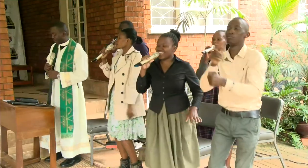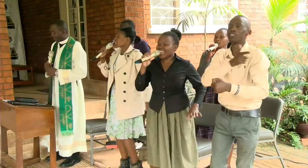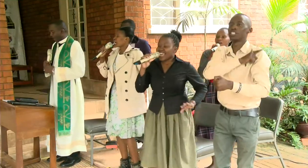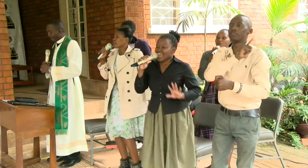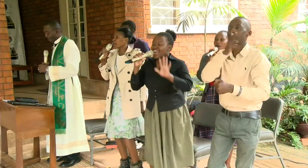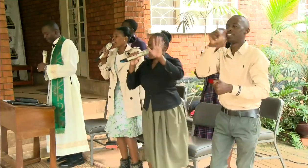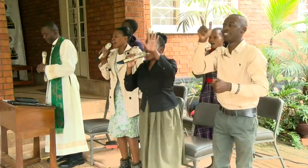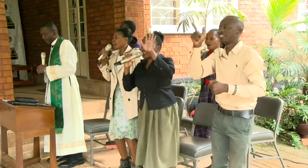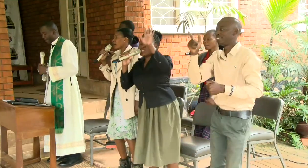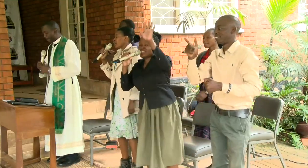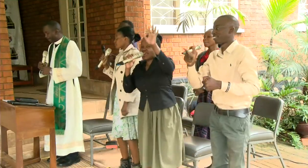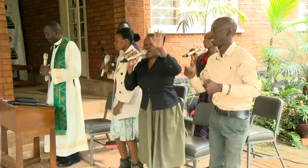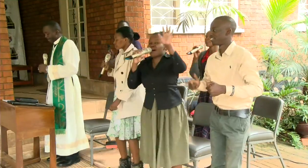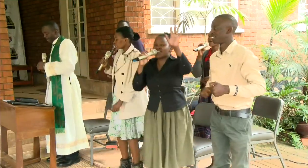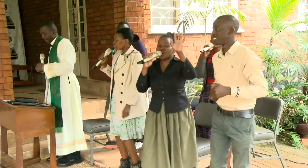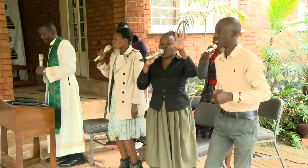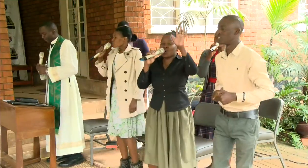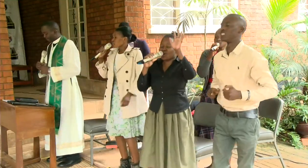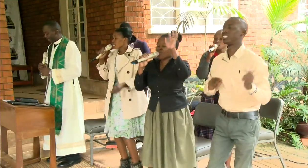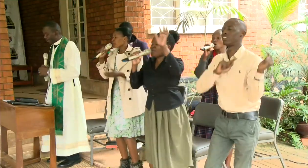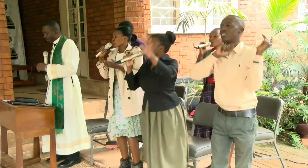okutendereza